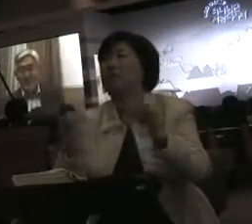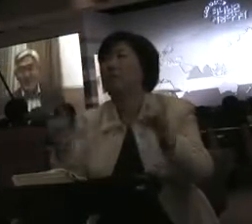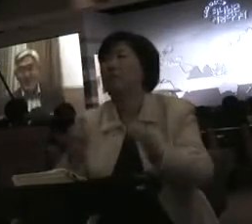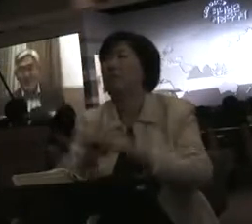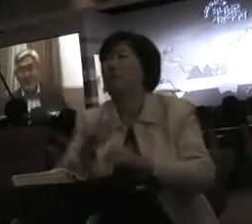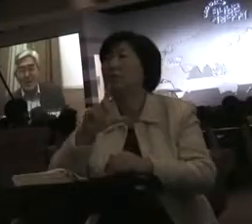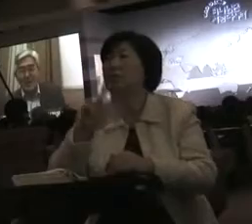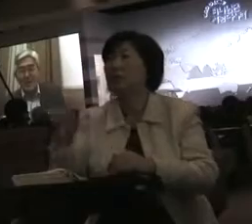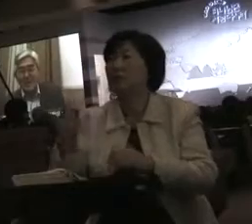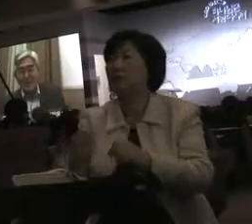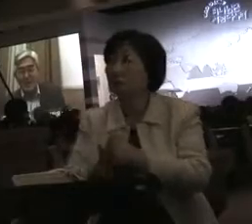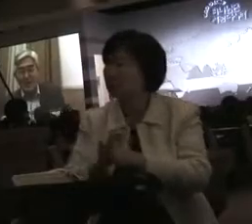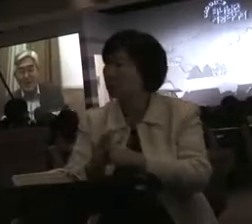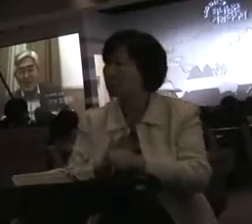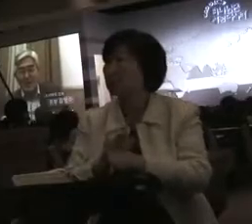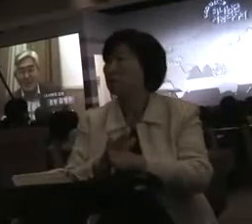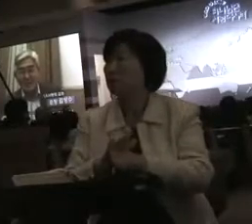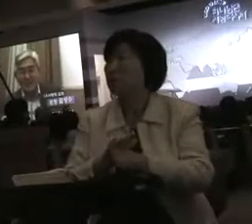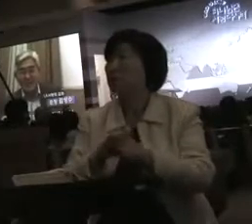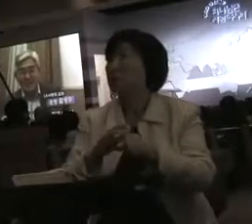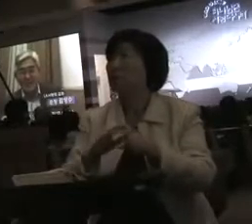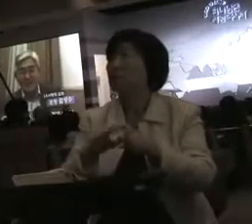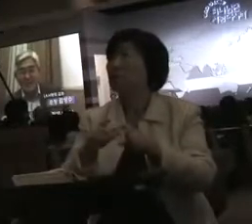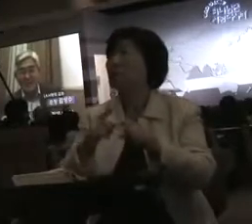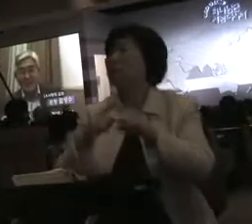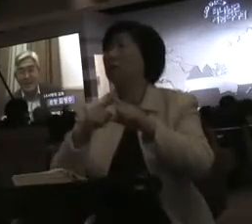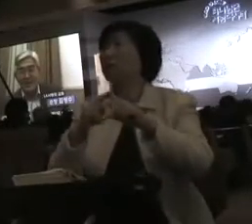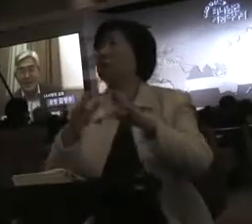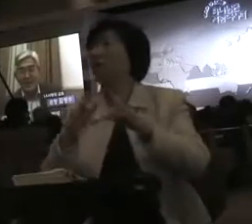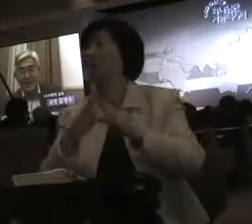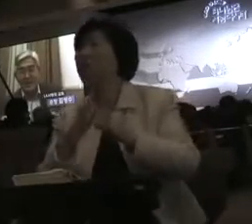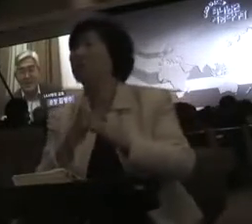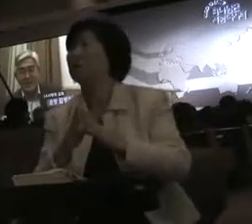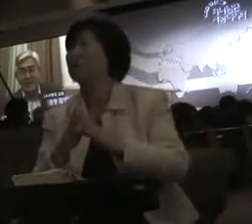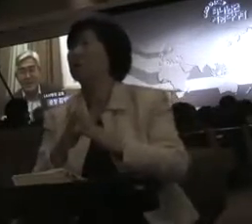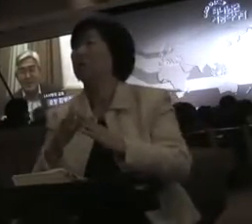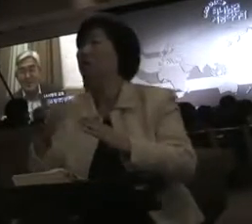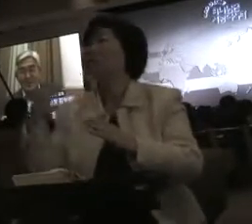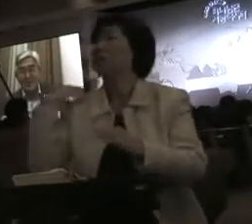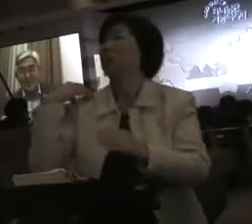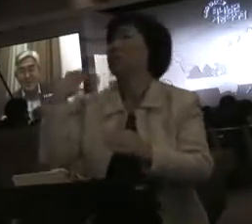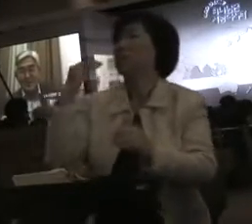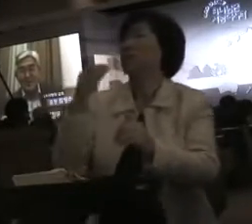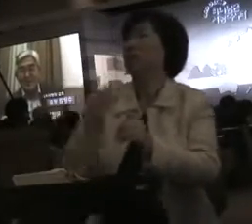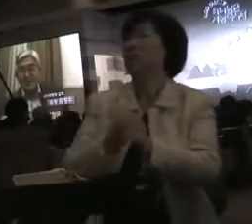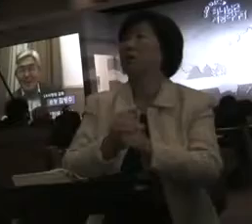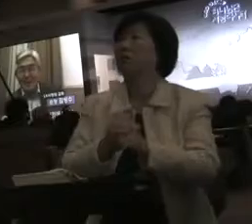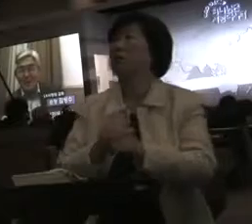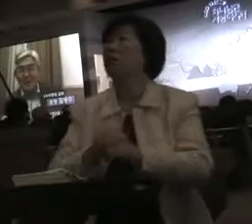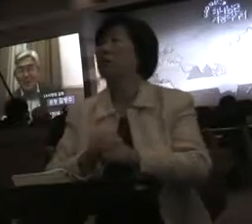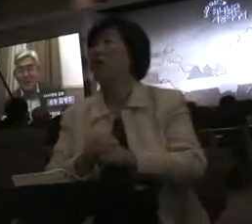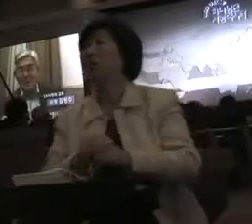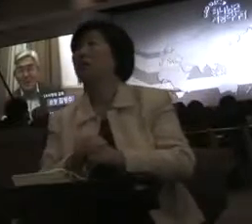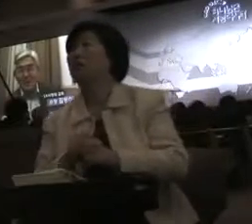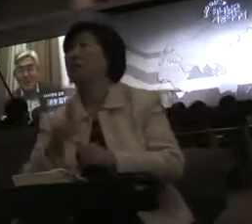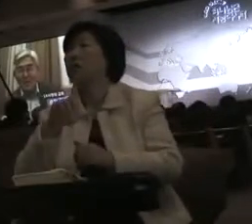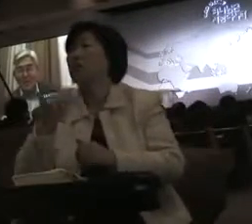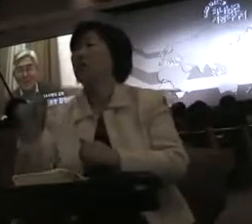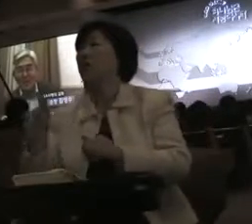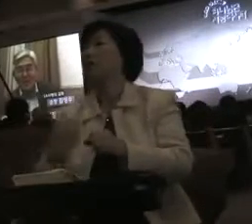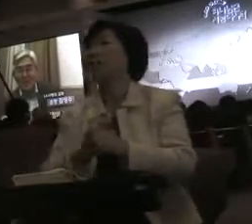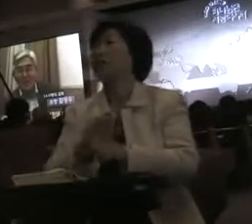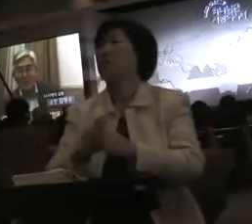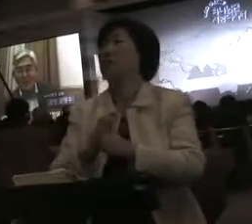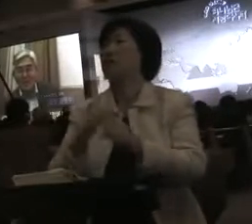LA 사랑의 교회 개척 현장에 가서 도우라는 담임 목사님의 말씀을 듣지만 저희 가족은